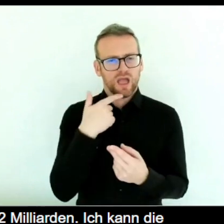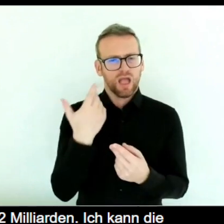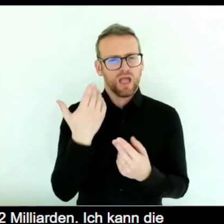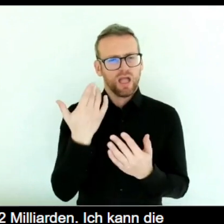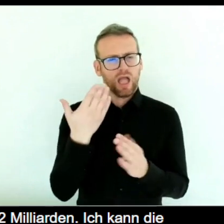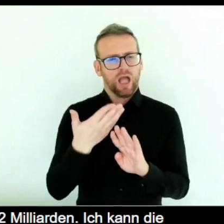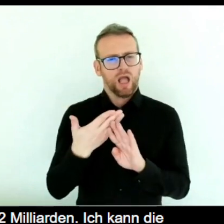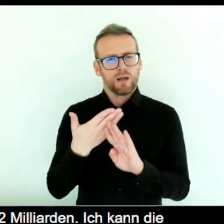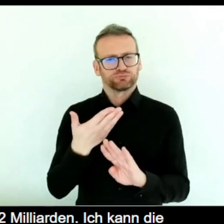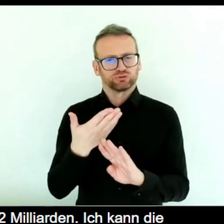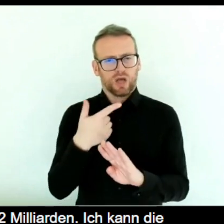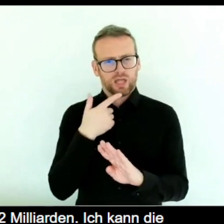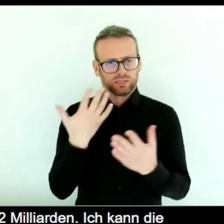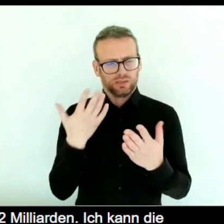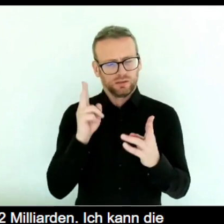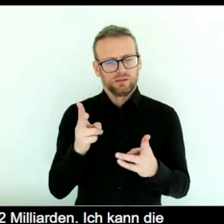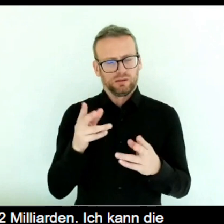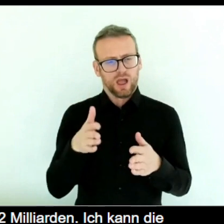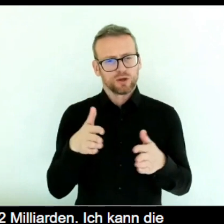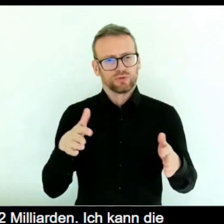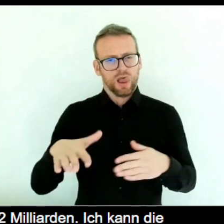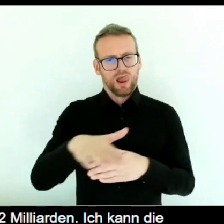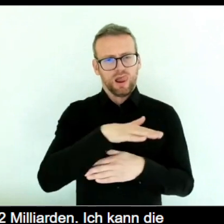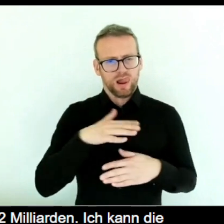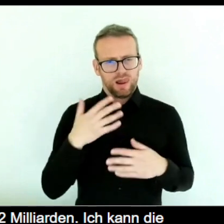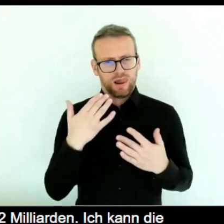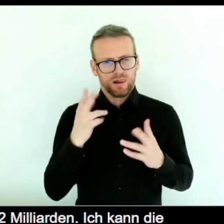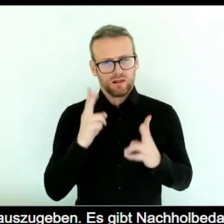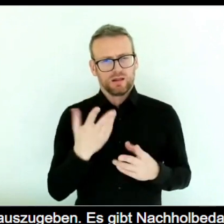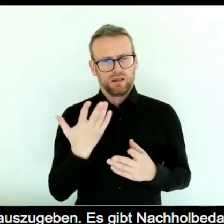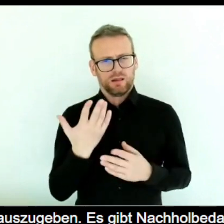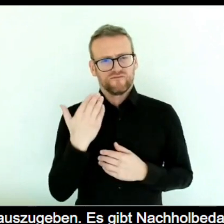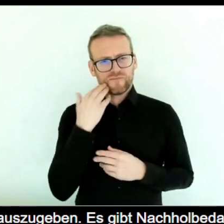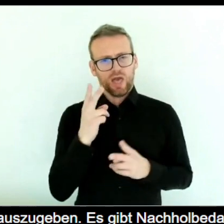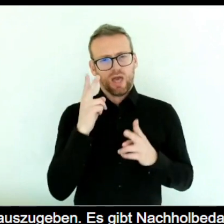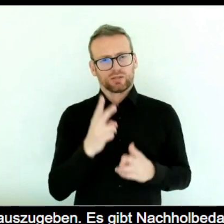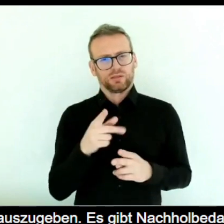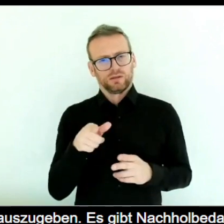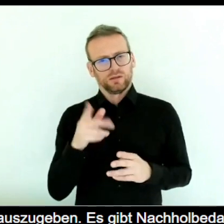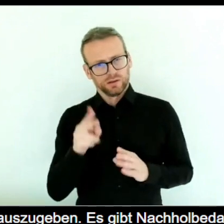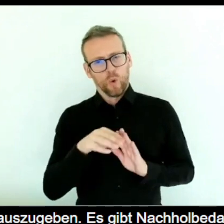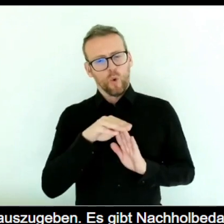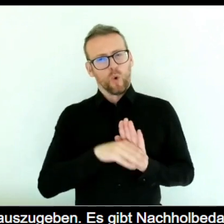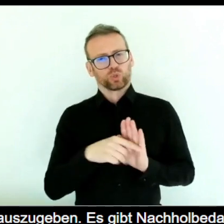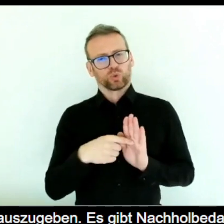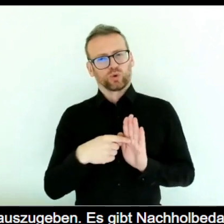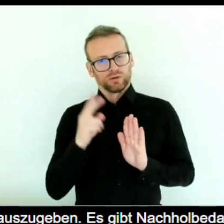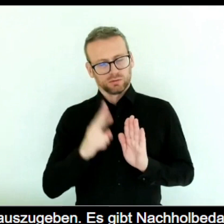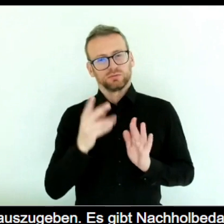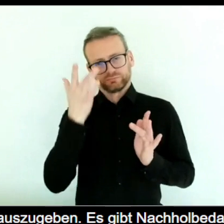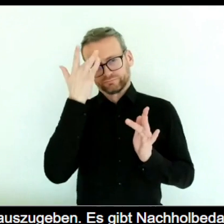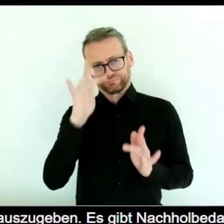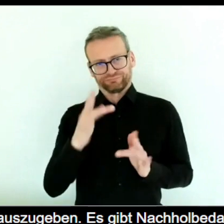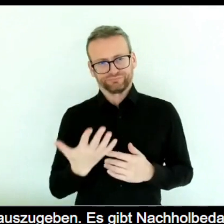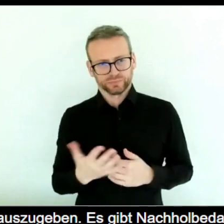also den Mindestabstand, das muss ich Ihnen nachreichen. Also bisher war halt die Gesetzerin, ich glaube 0,5 H oder 0